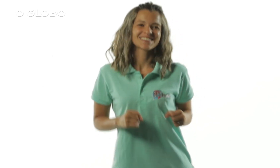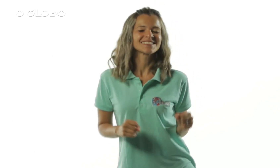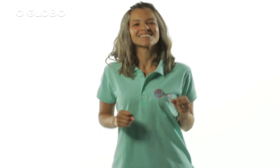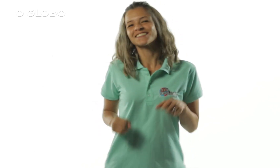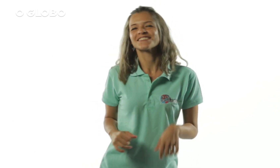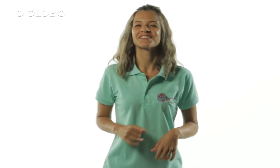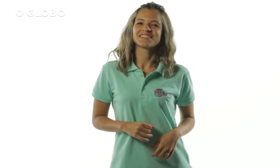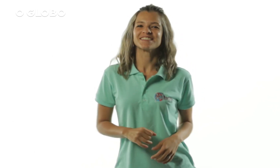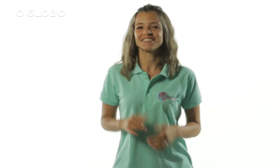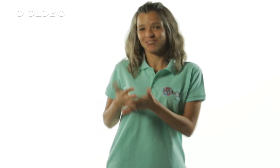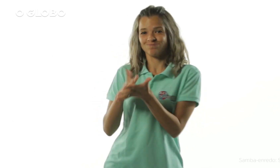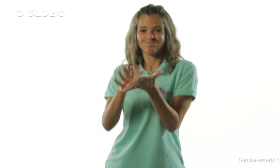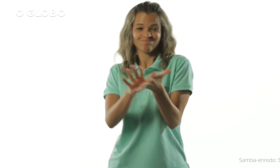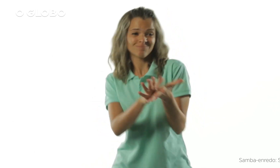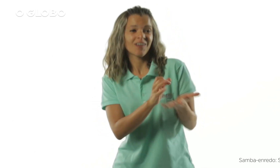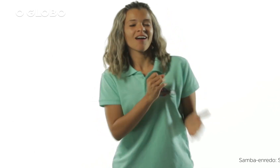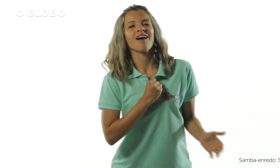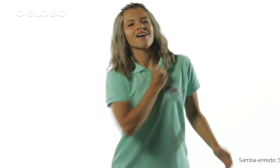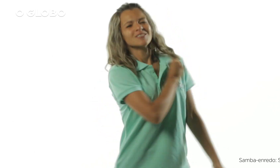MÚSICA